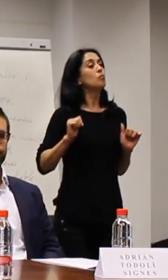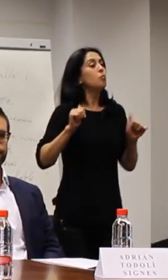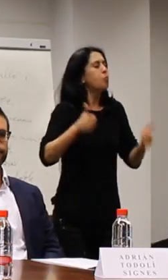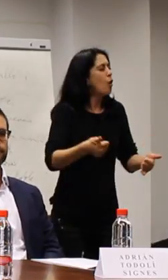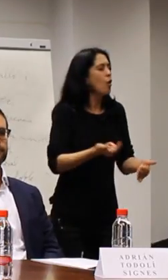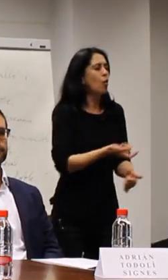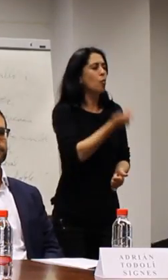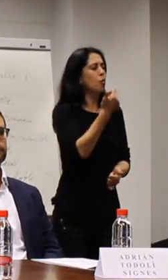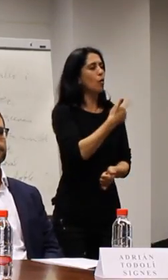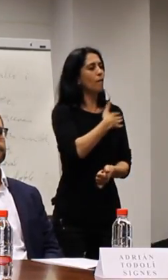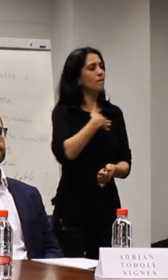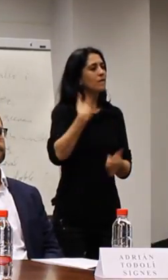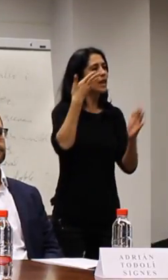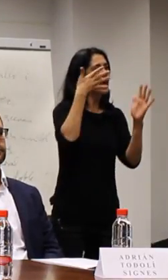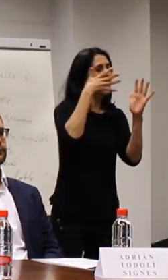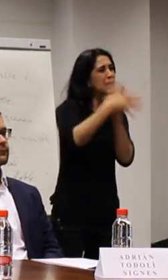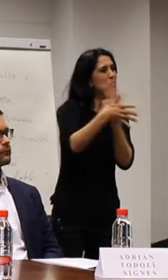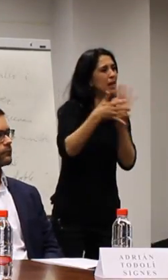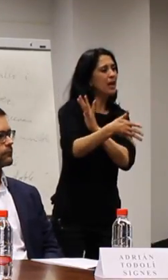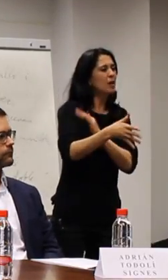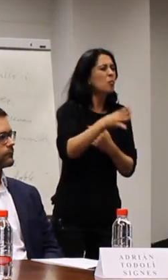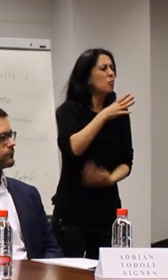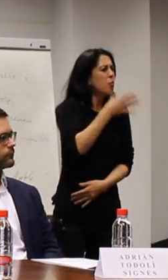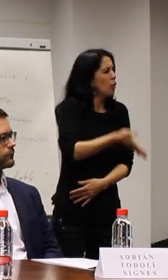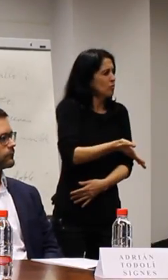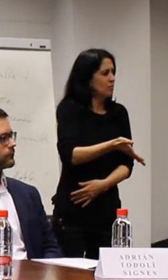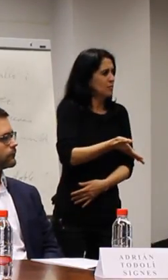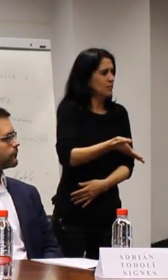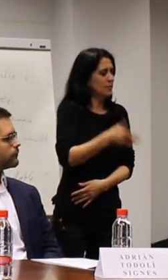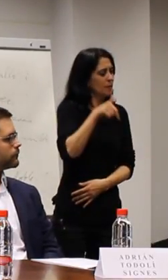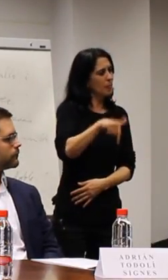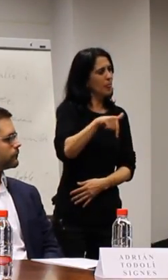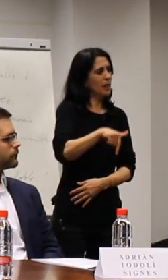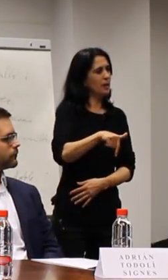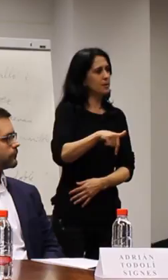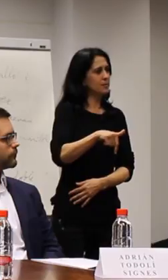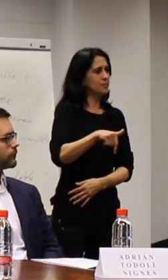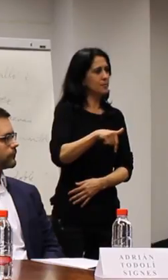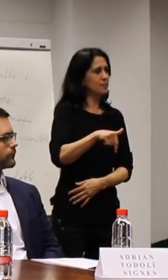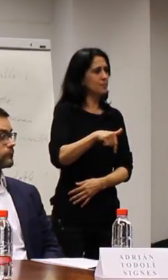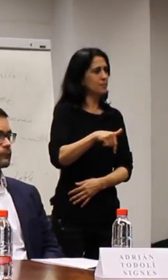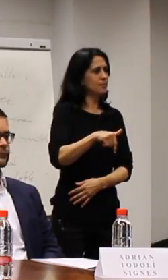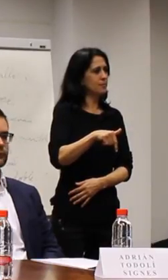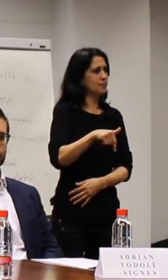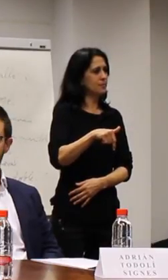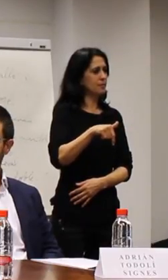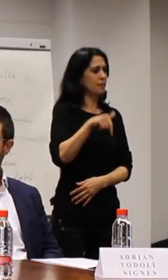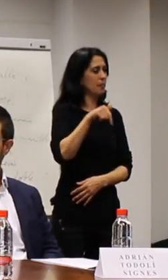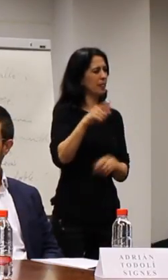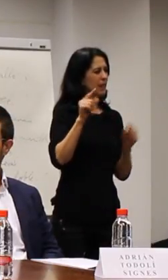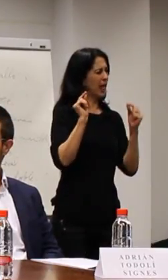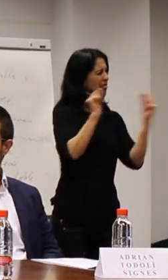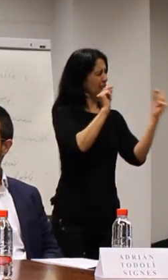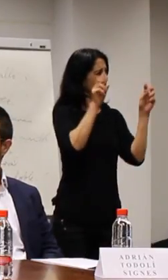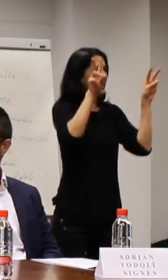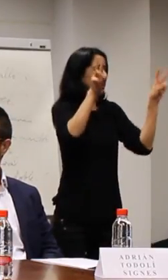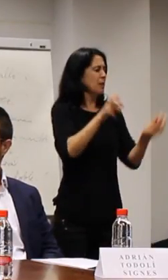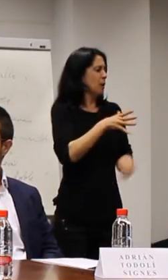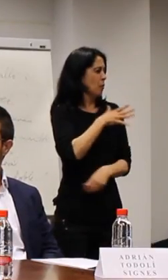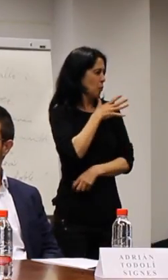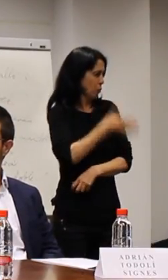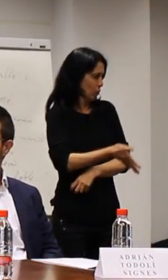explicant un poquet el per què. El per què d'aquesta línia de debats que